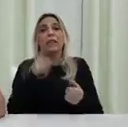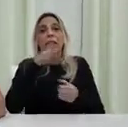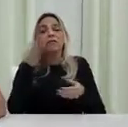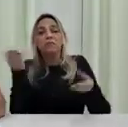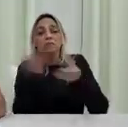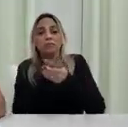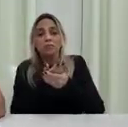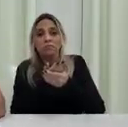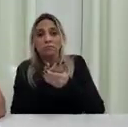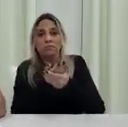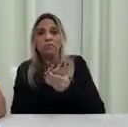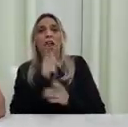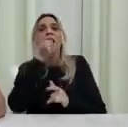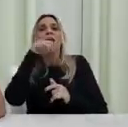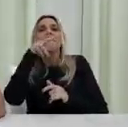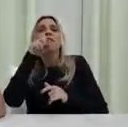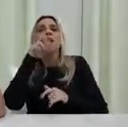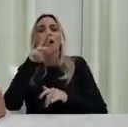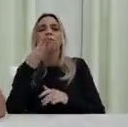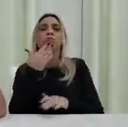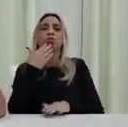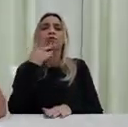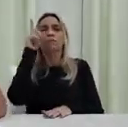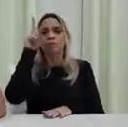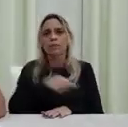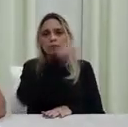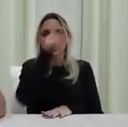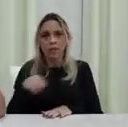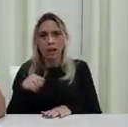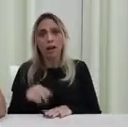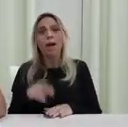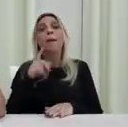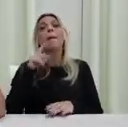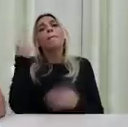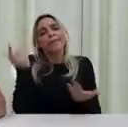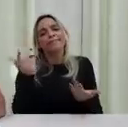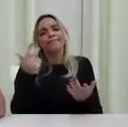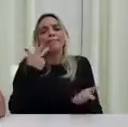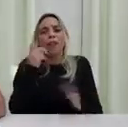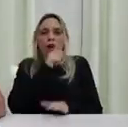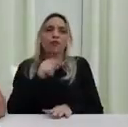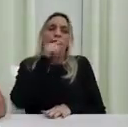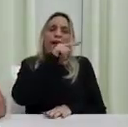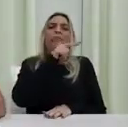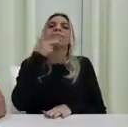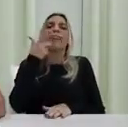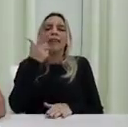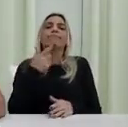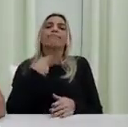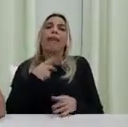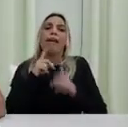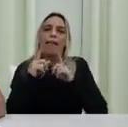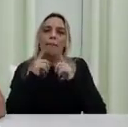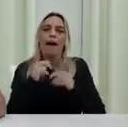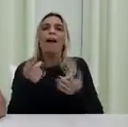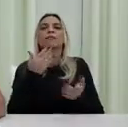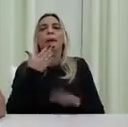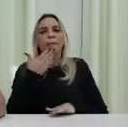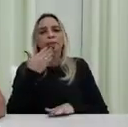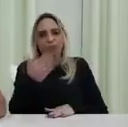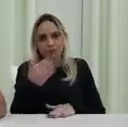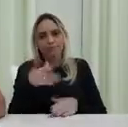liminar pedindo para cancelar isso aí. Logicamente haverá recurso por parte do interessado, com toda certeza, e vai